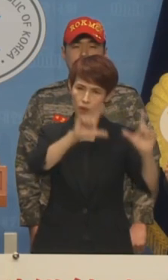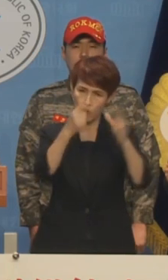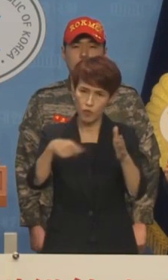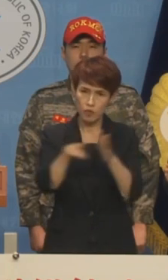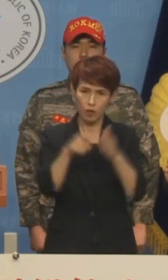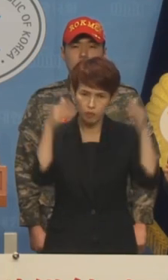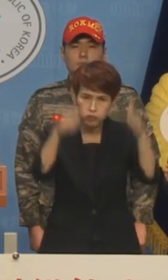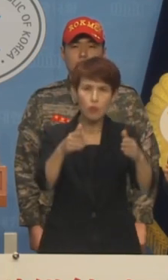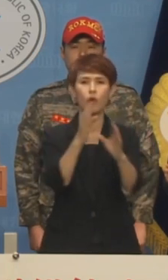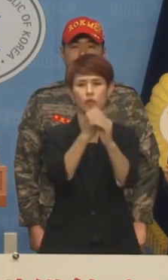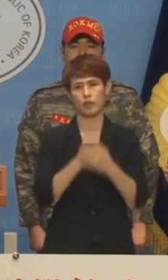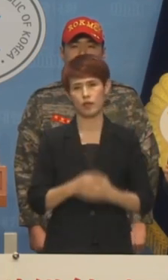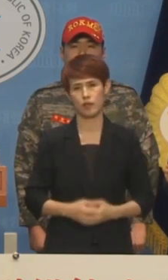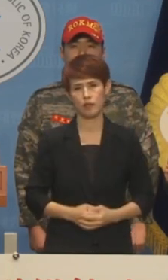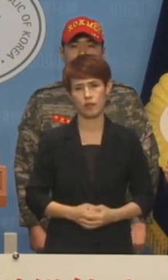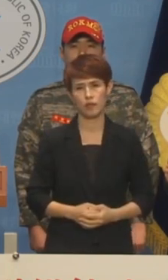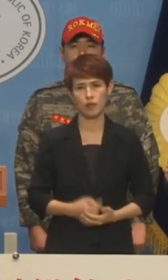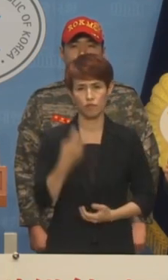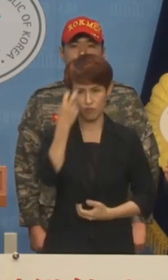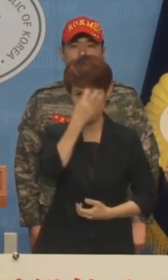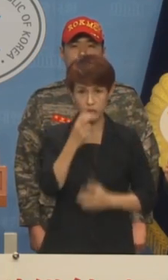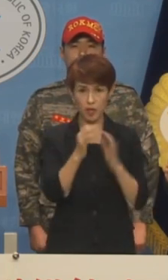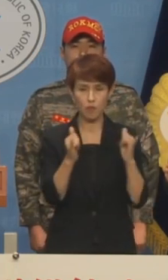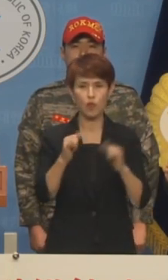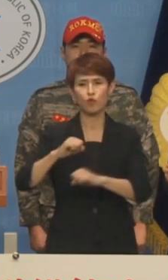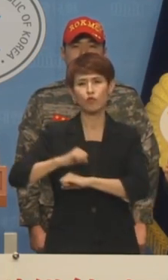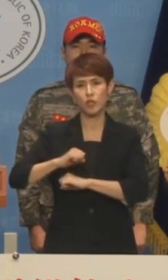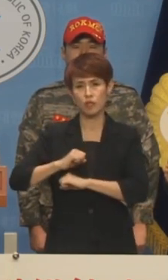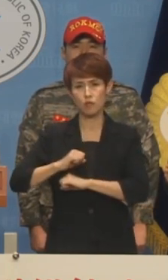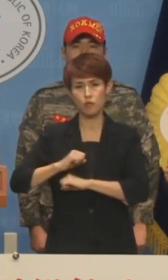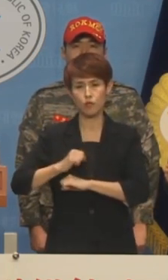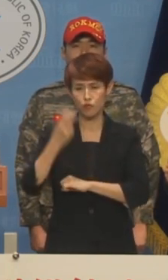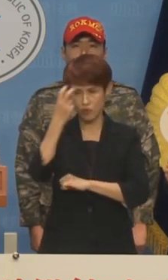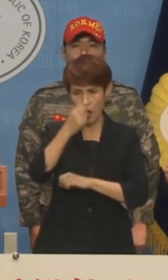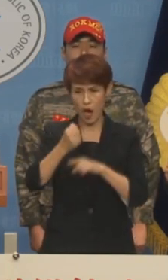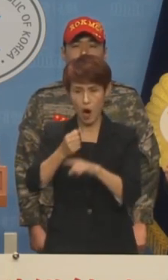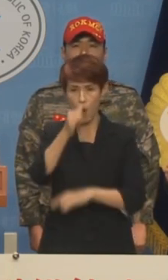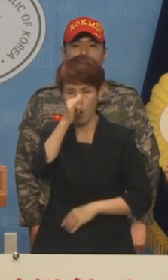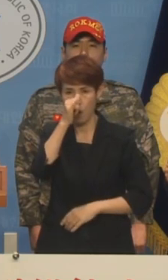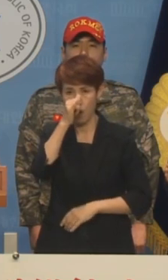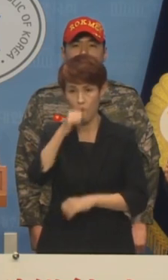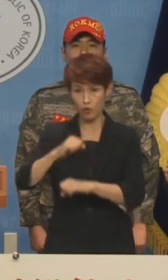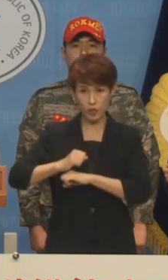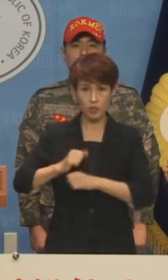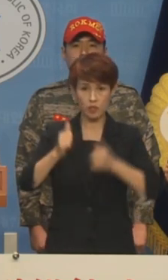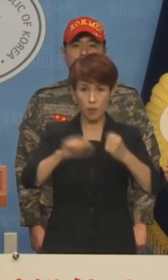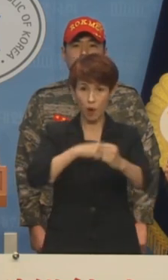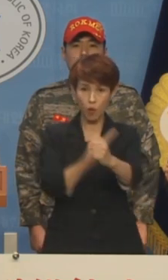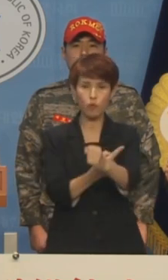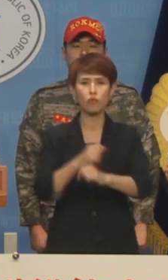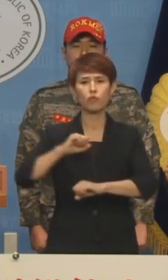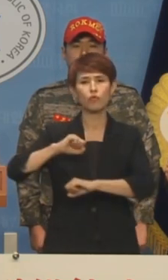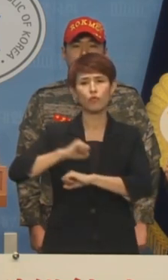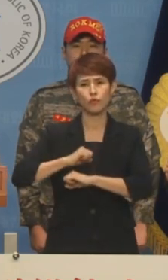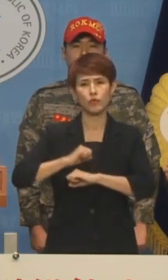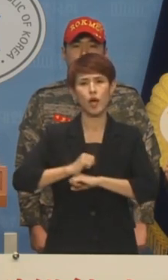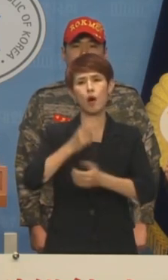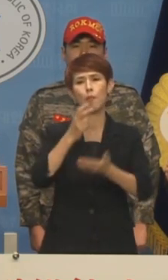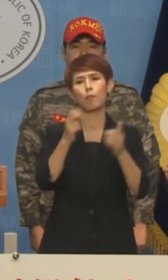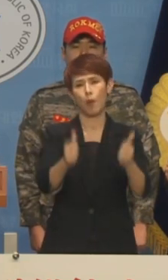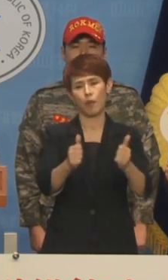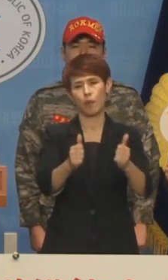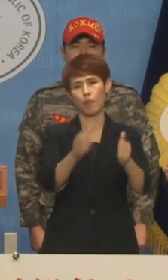있겠습니까? 게다가 이 사건 수사 대상에는 현역 군인도 포함됩니다. 현역 군인은 재판권이 군사법원에 있습니다. 따라서